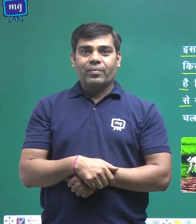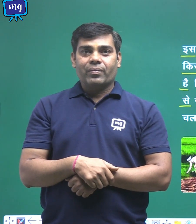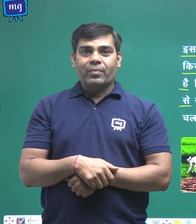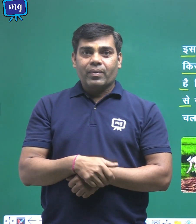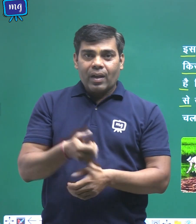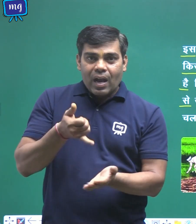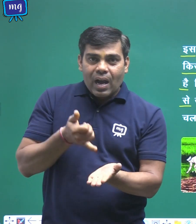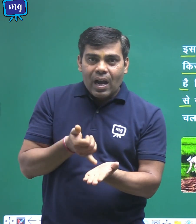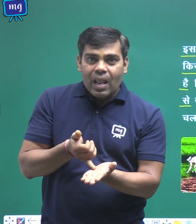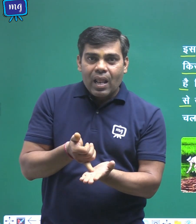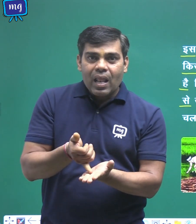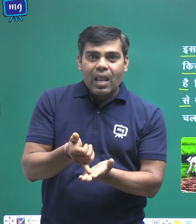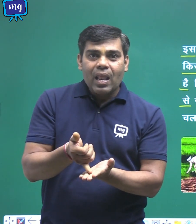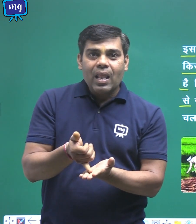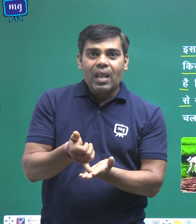हल